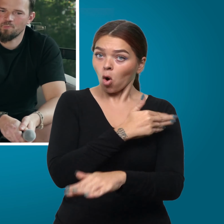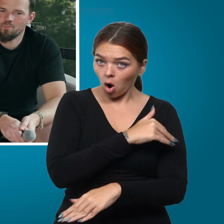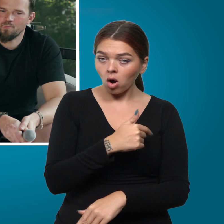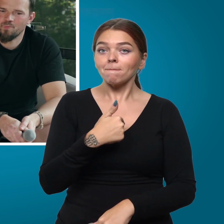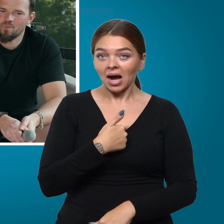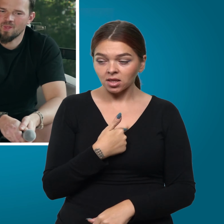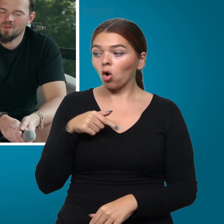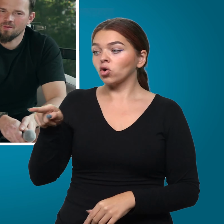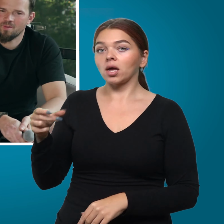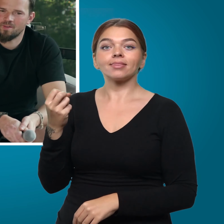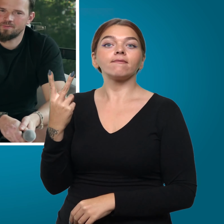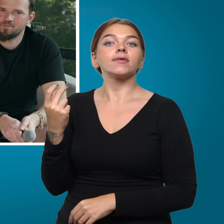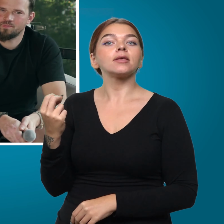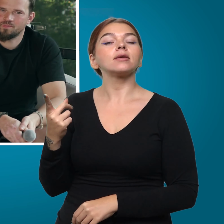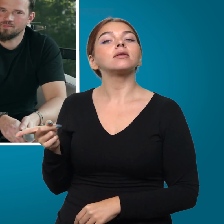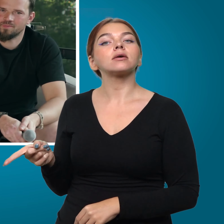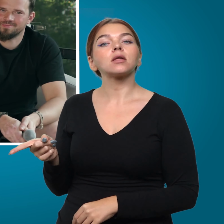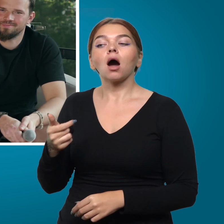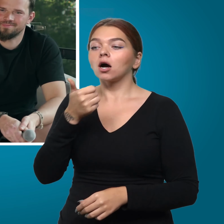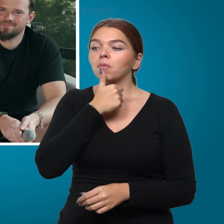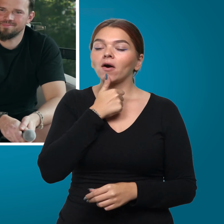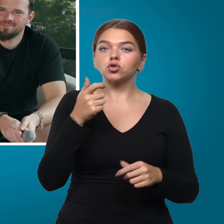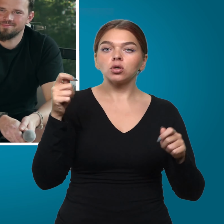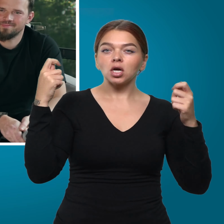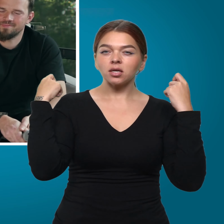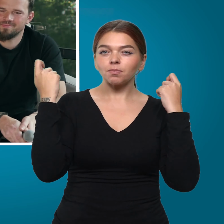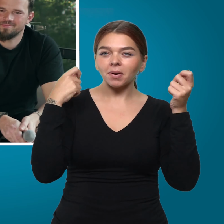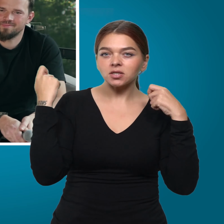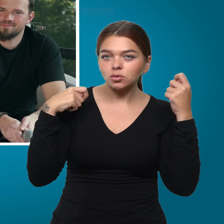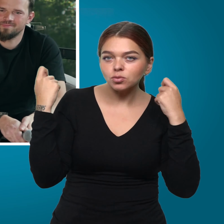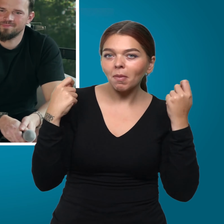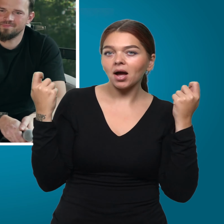sesuo laisvai galėjo eiti, nes jinai vis tiek viską pasipasako